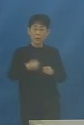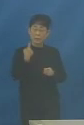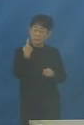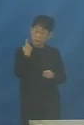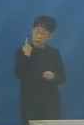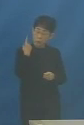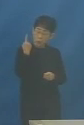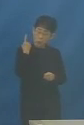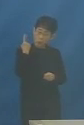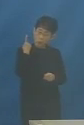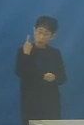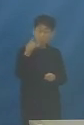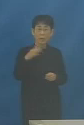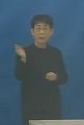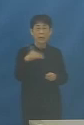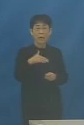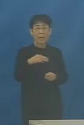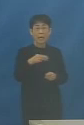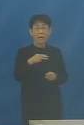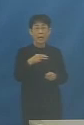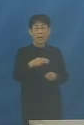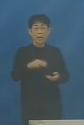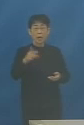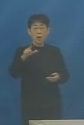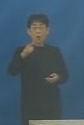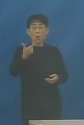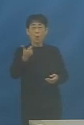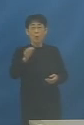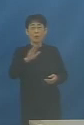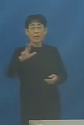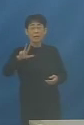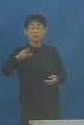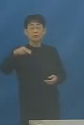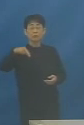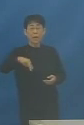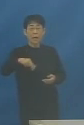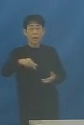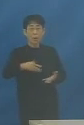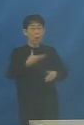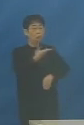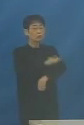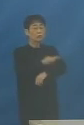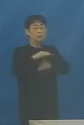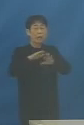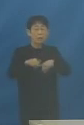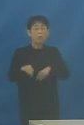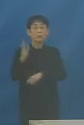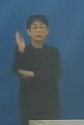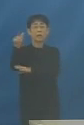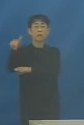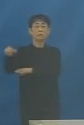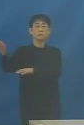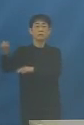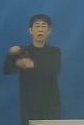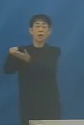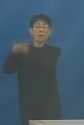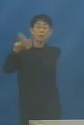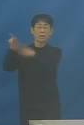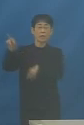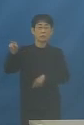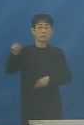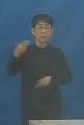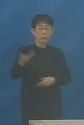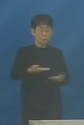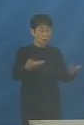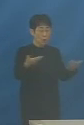ぐらいからモデルなも打つんだよっていう話が政府のが出てくるようになりましたこれちょっとまたあの職域接種